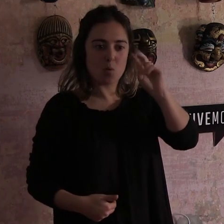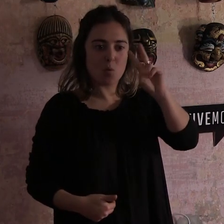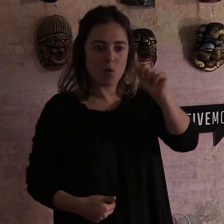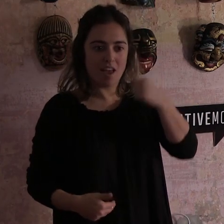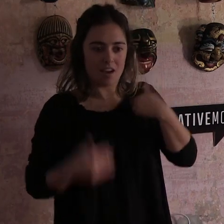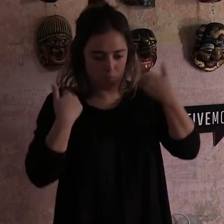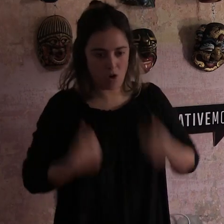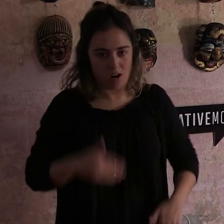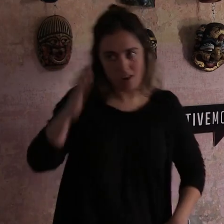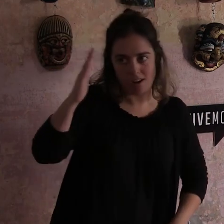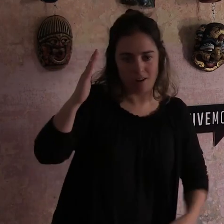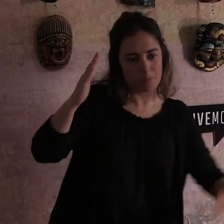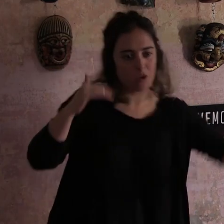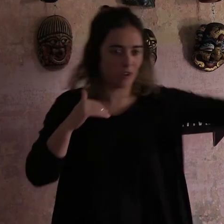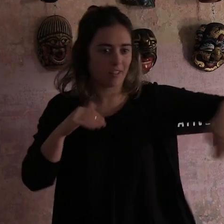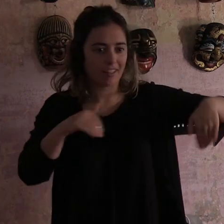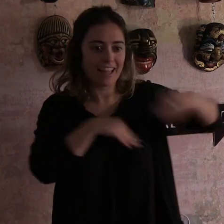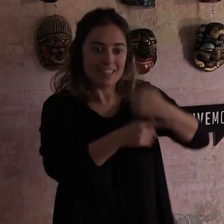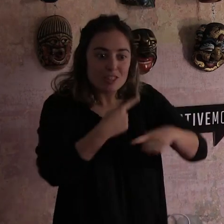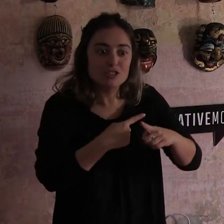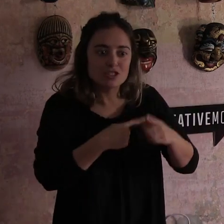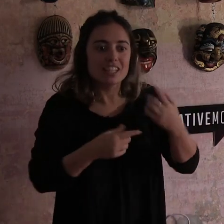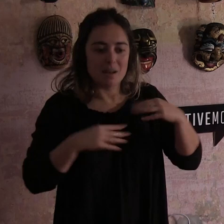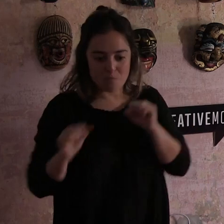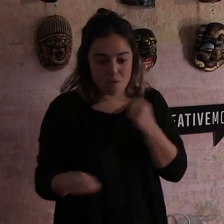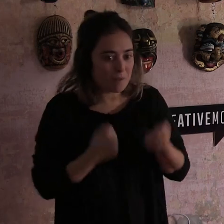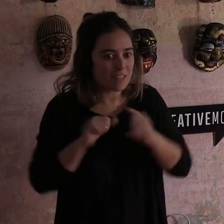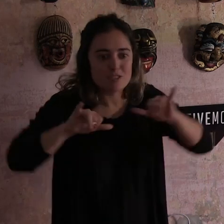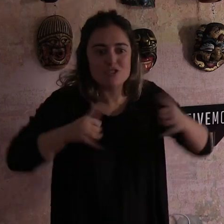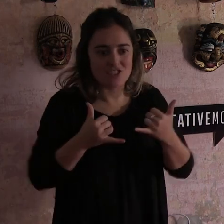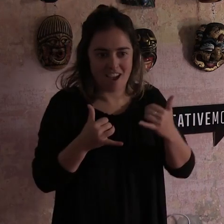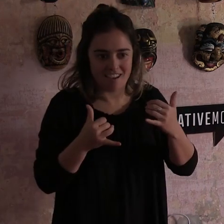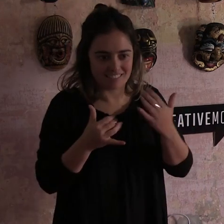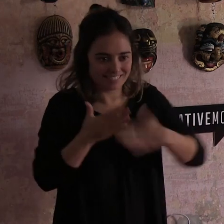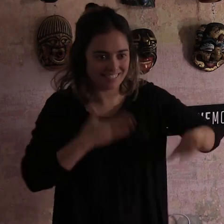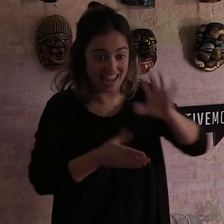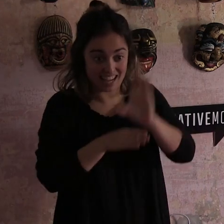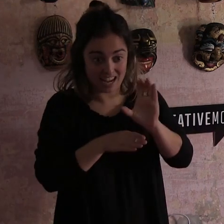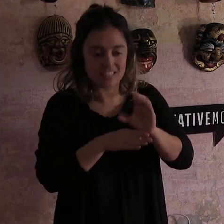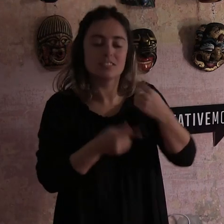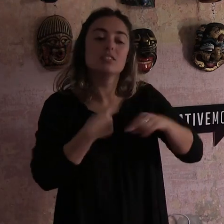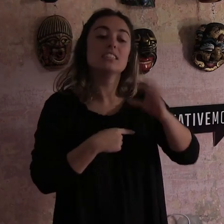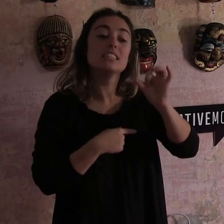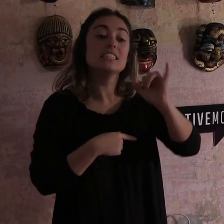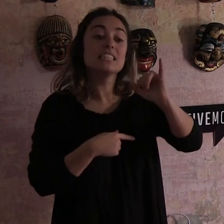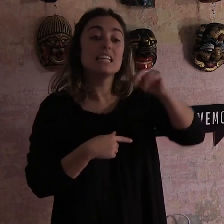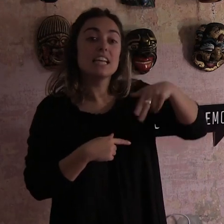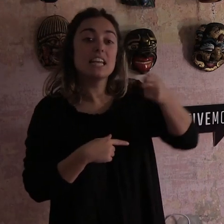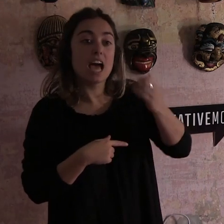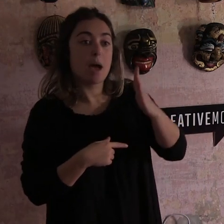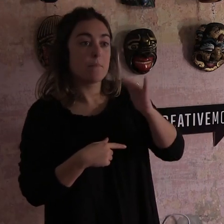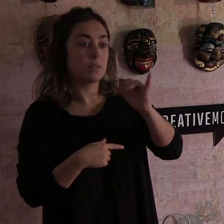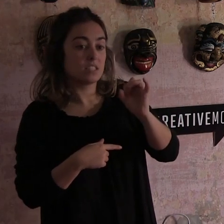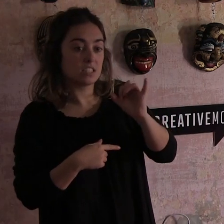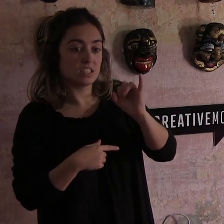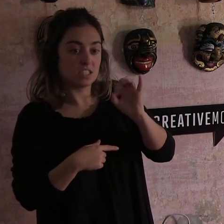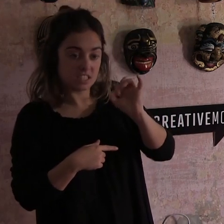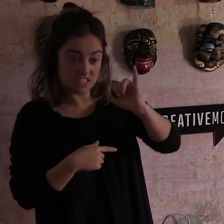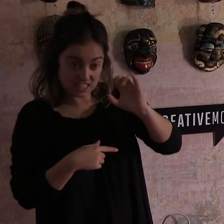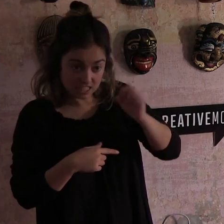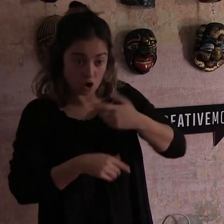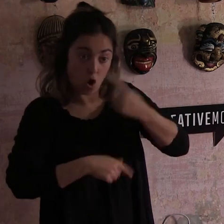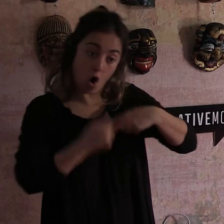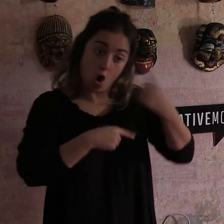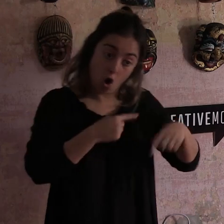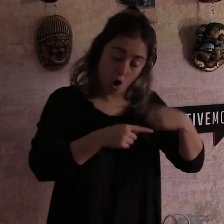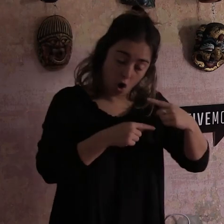era integrado todo, o sea, ya la segunda. Y la tercera, que fue sinapsis, también vino una neurocientífica